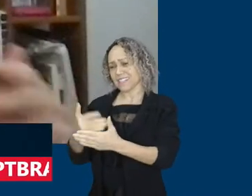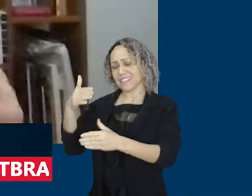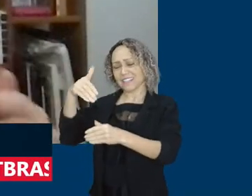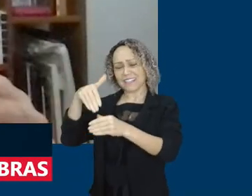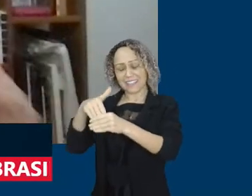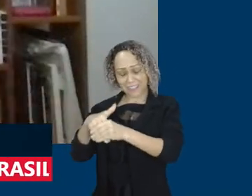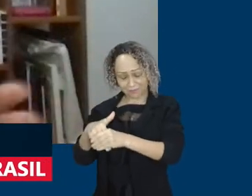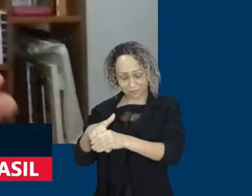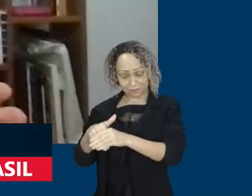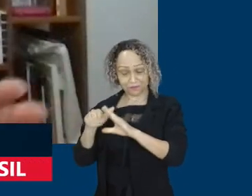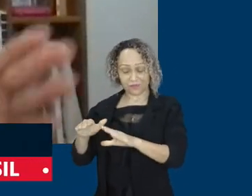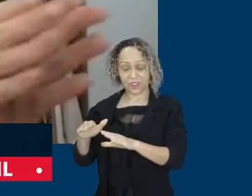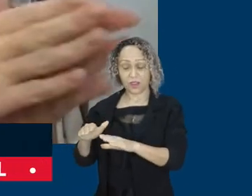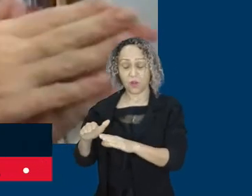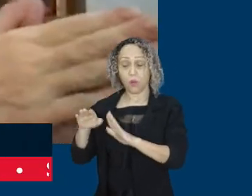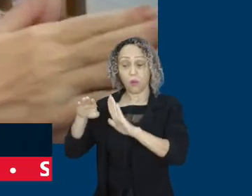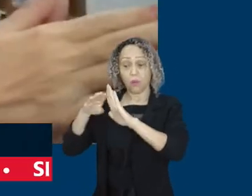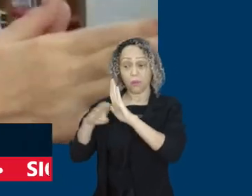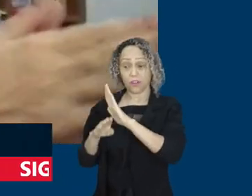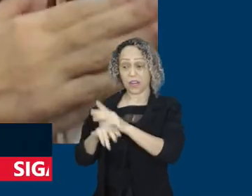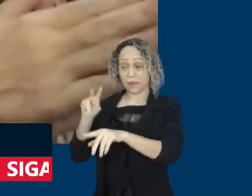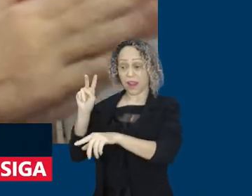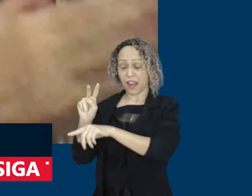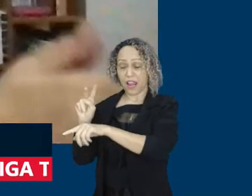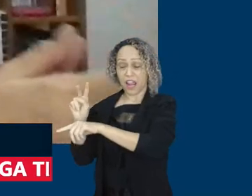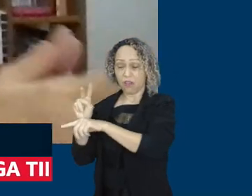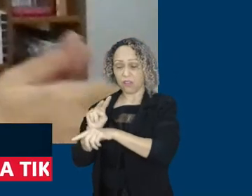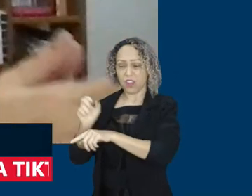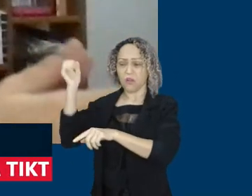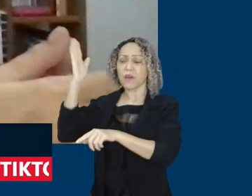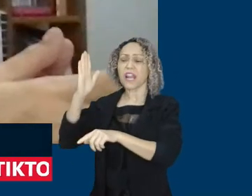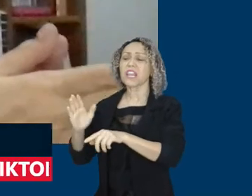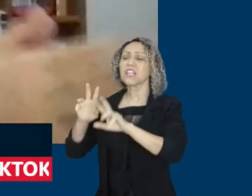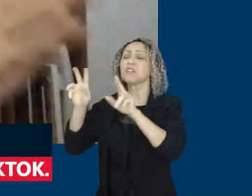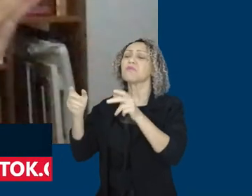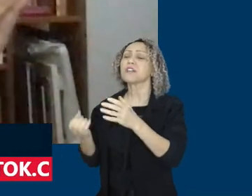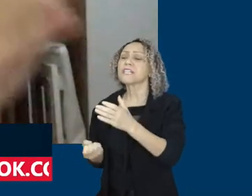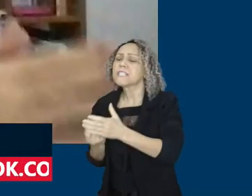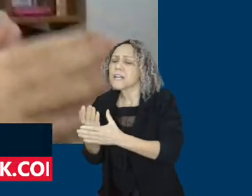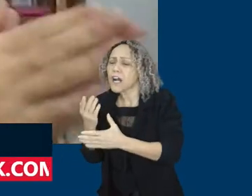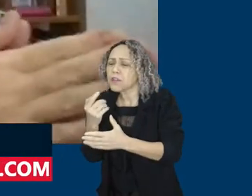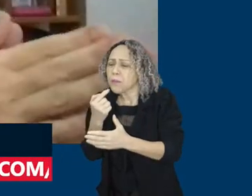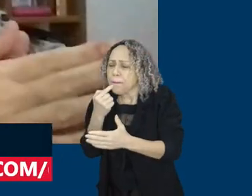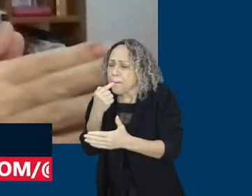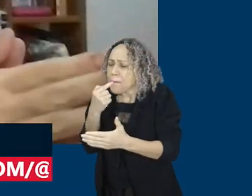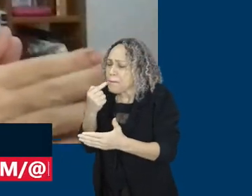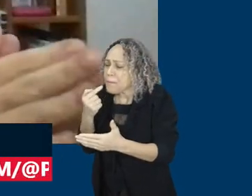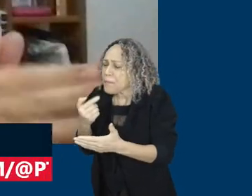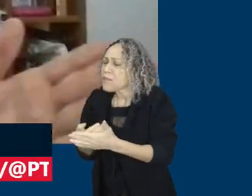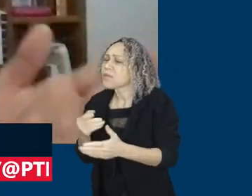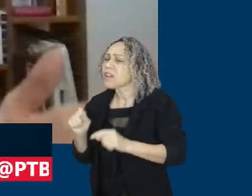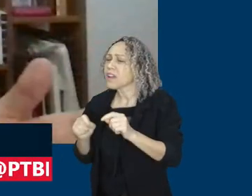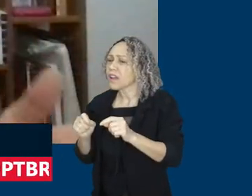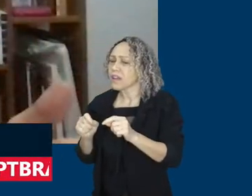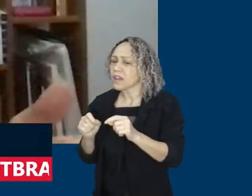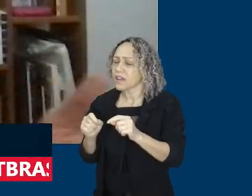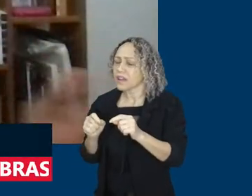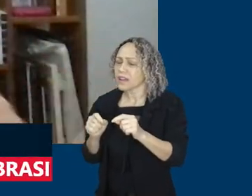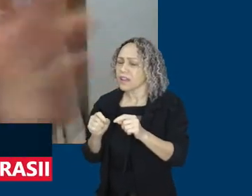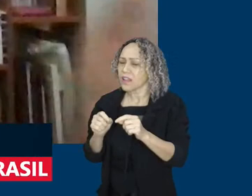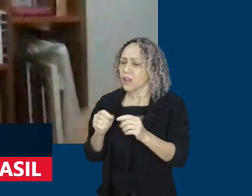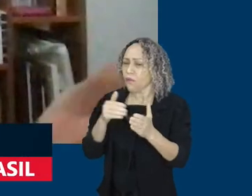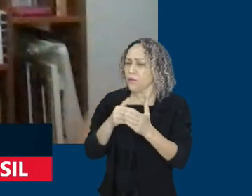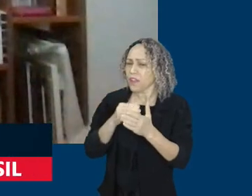programa Auxílio Brasil foi criado no último momento, no final do ano passado, porque